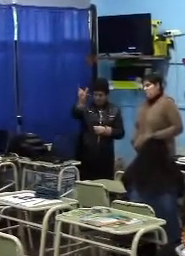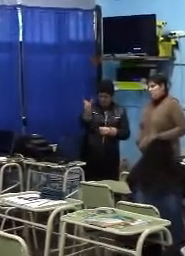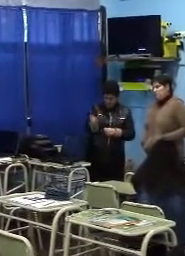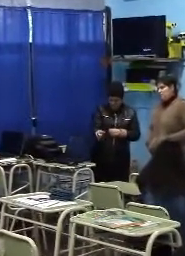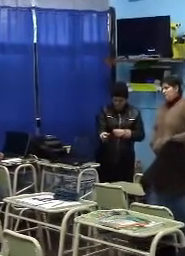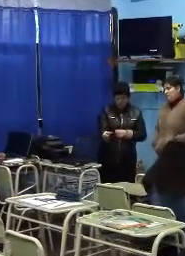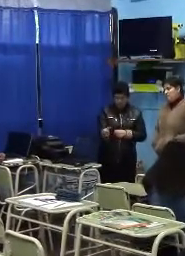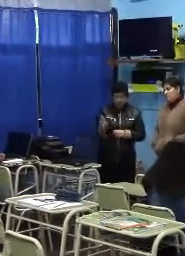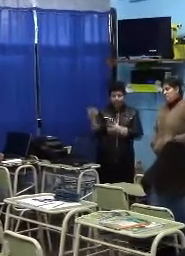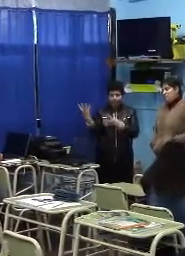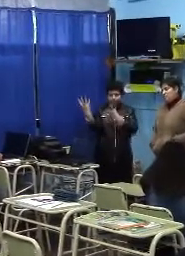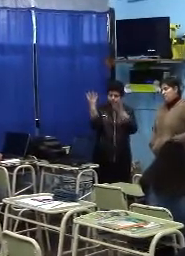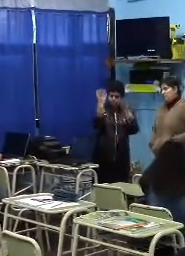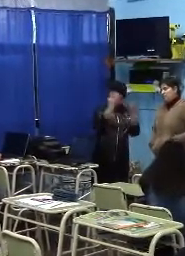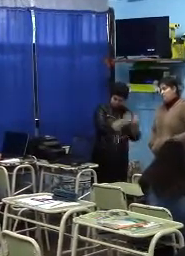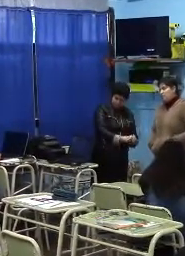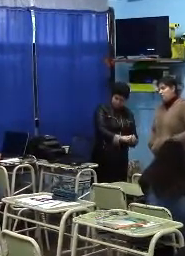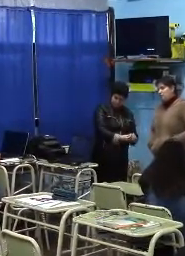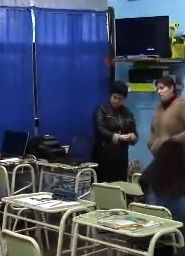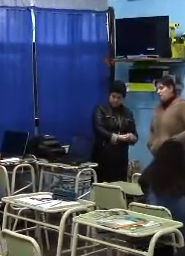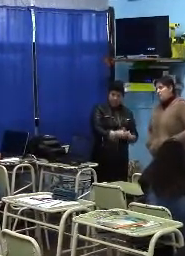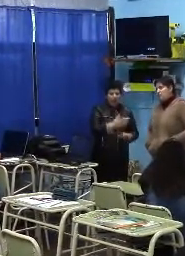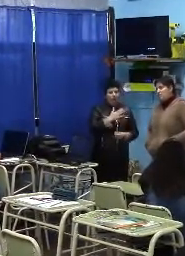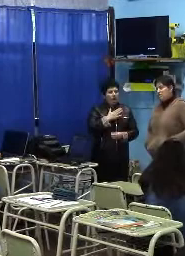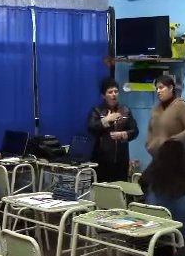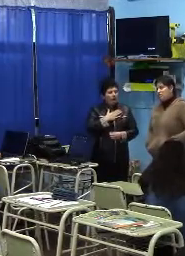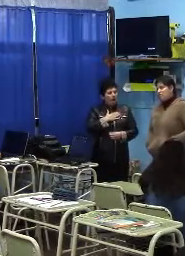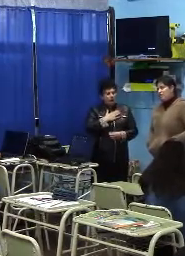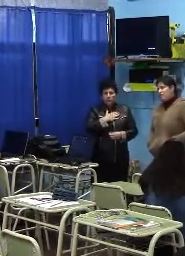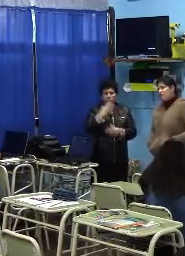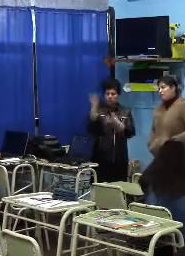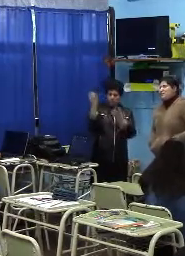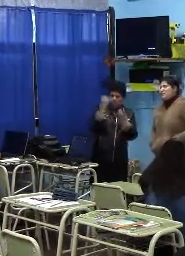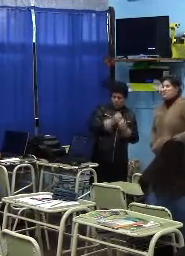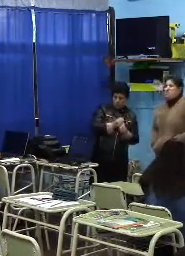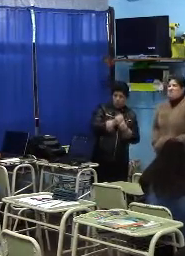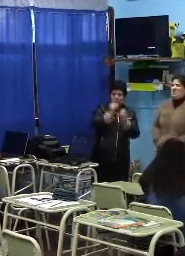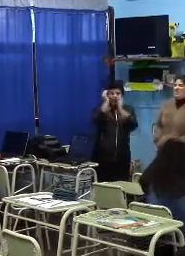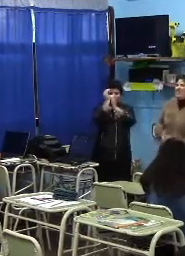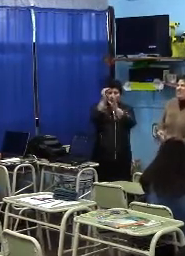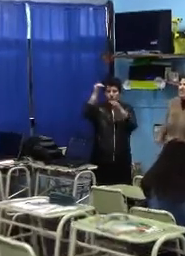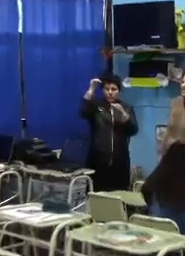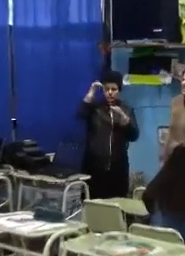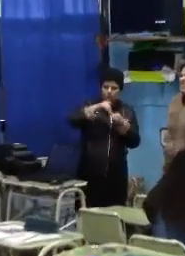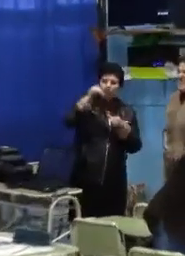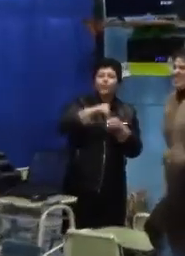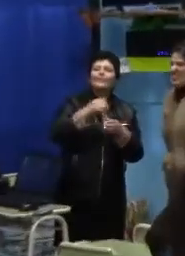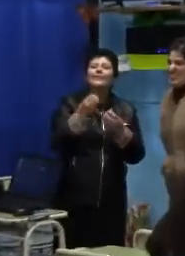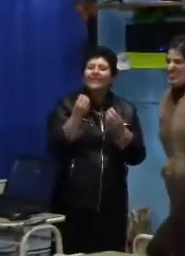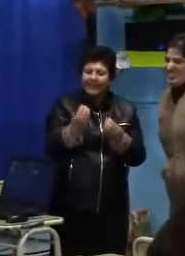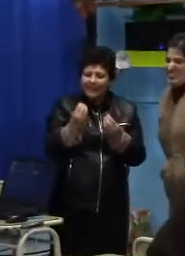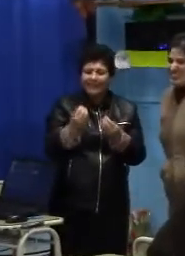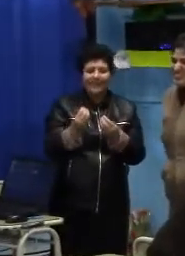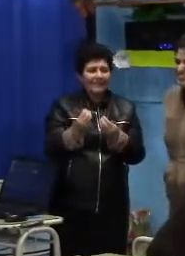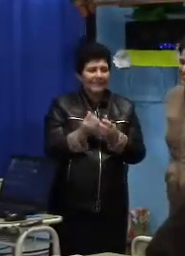más importante. Porque a mí lo que me mantuvo en la iglesia no fue la dotación del material,